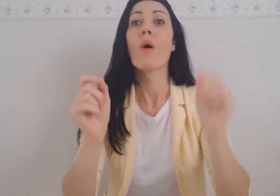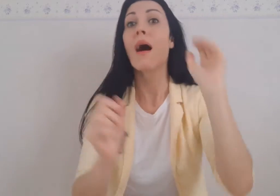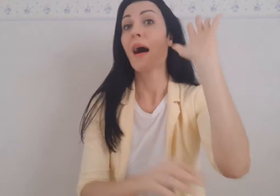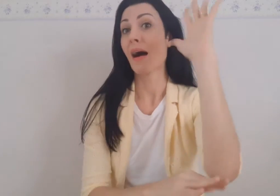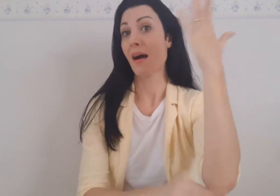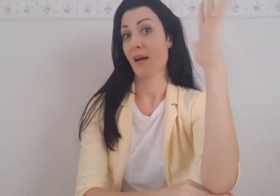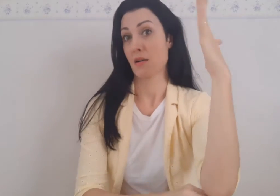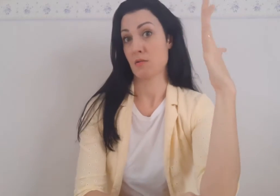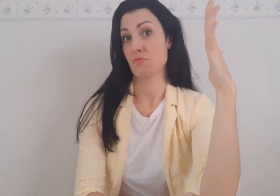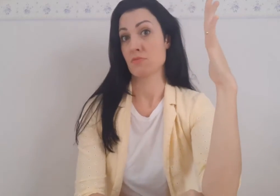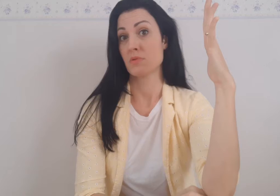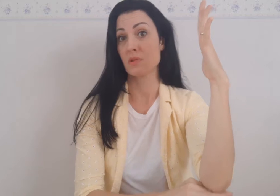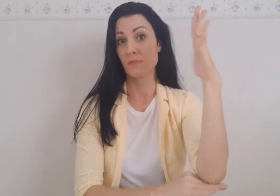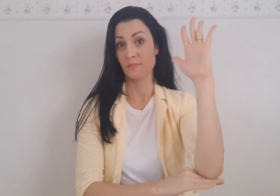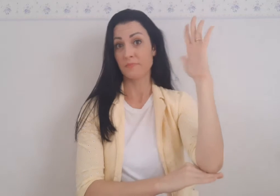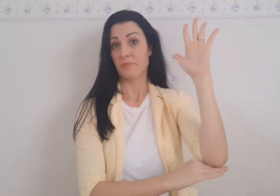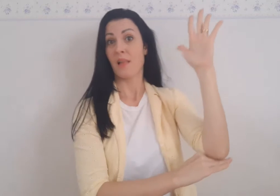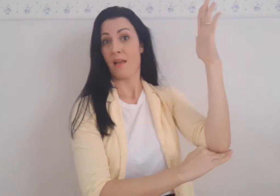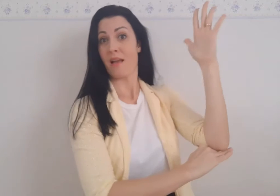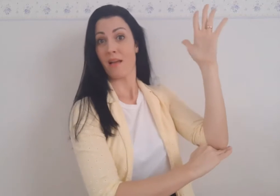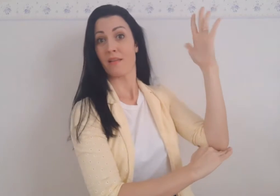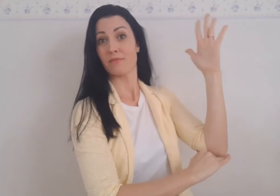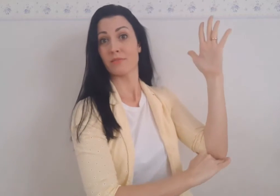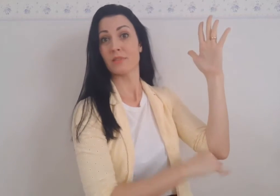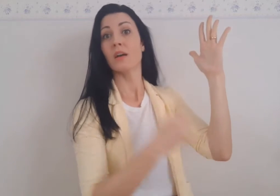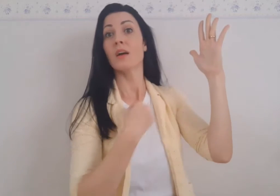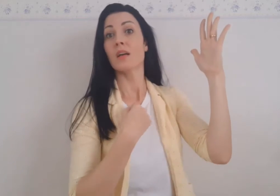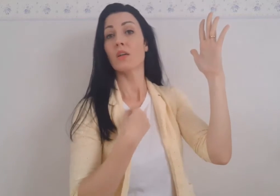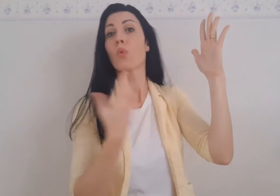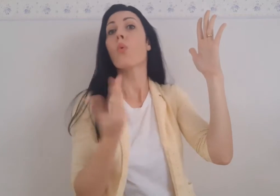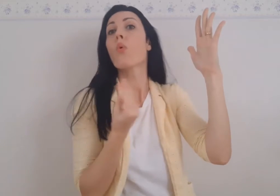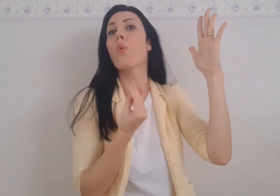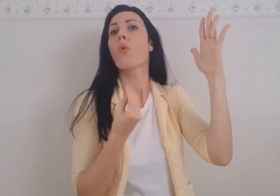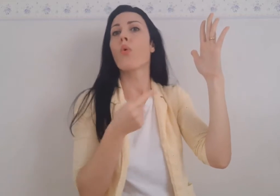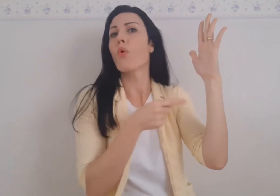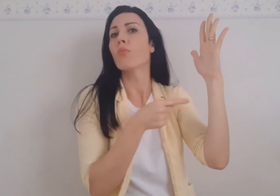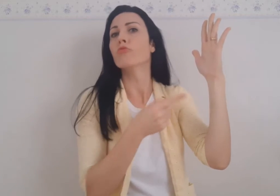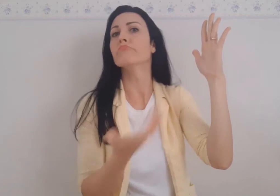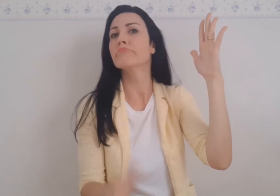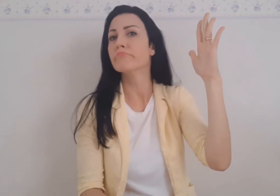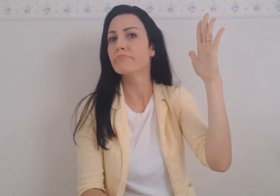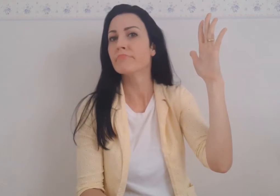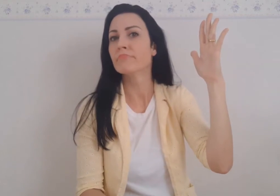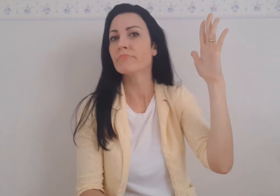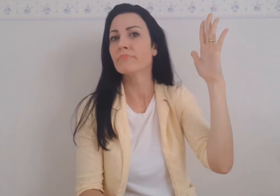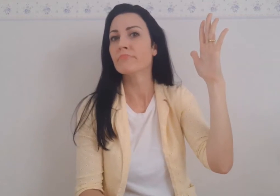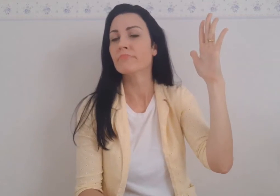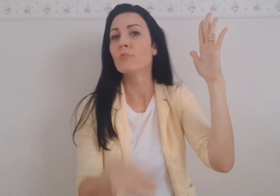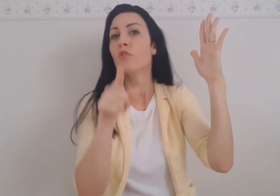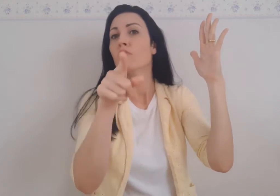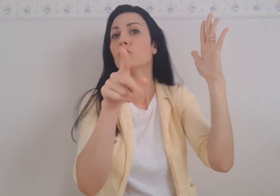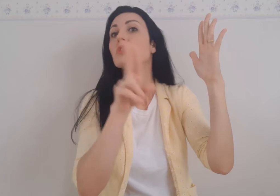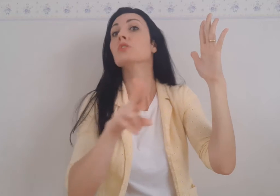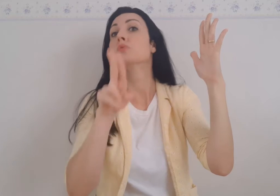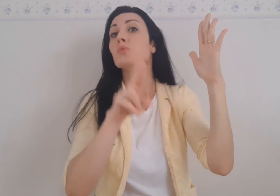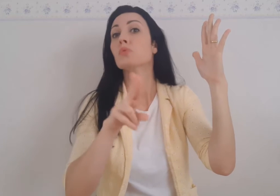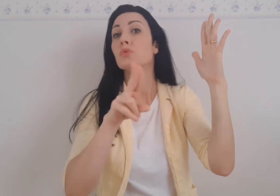acordo. A árvore. Esse é o sinal de árvore. Eu corto como? De